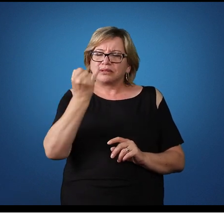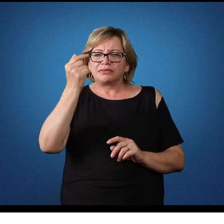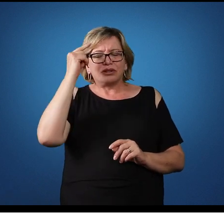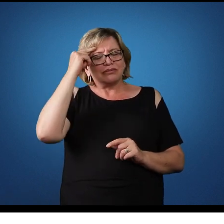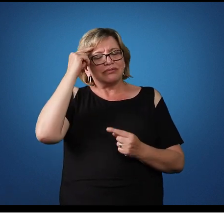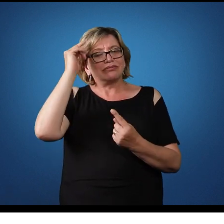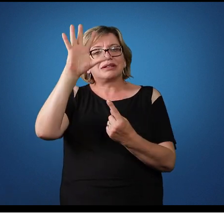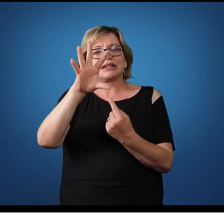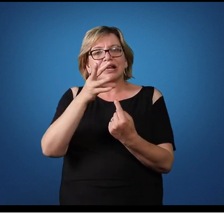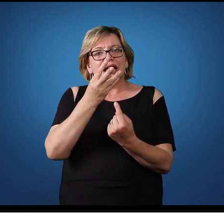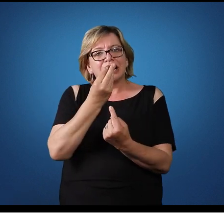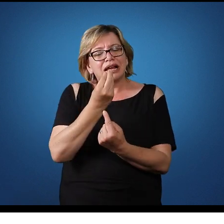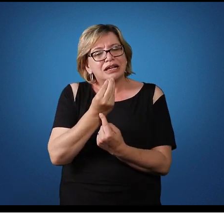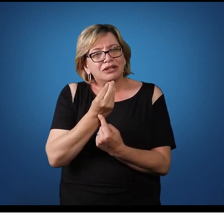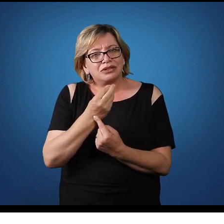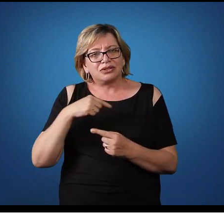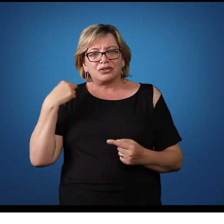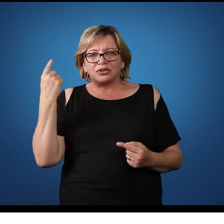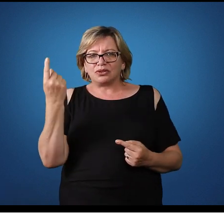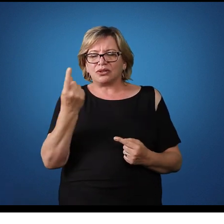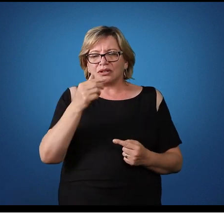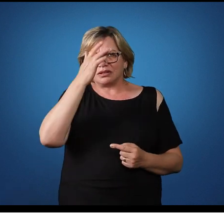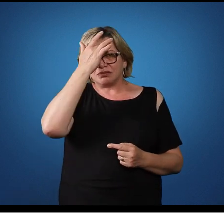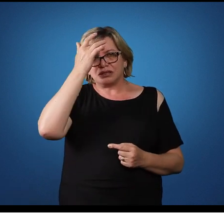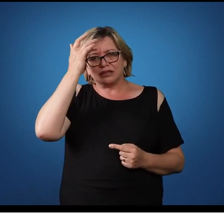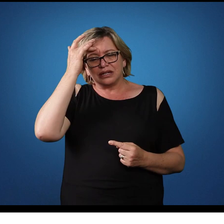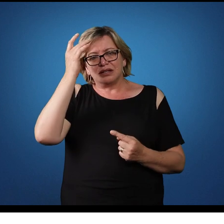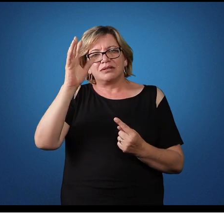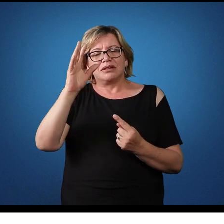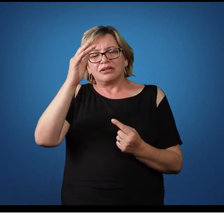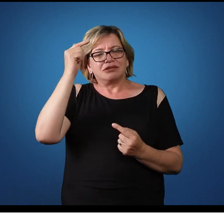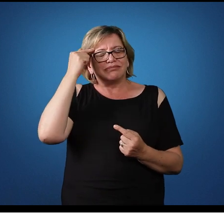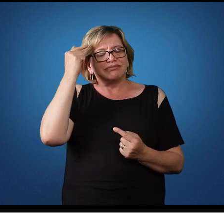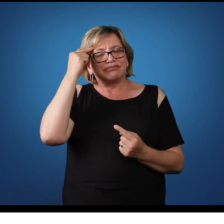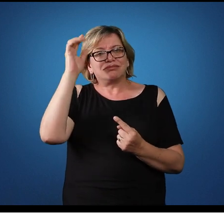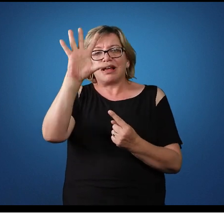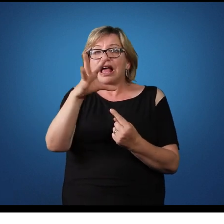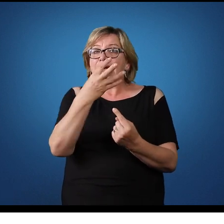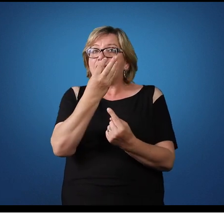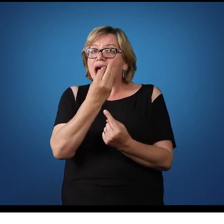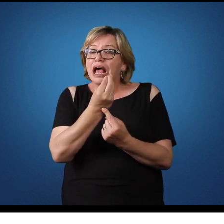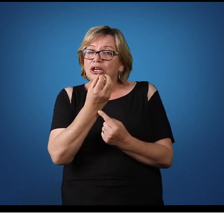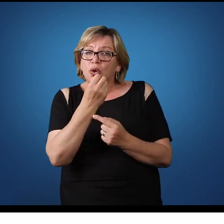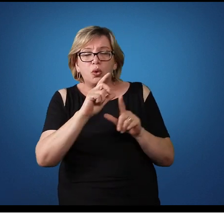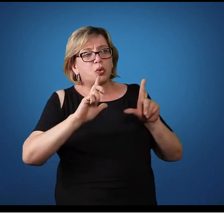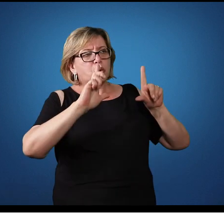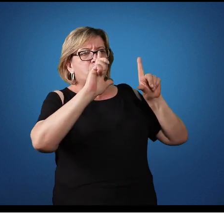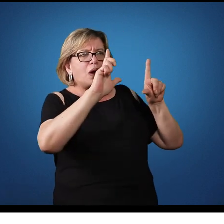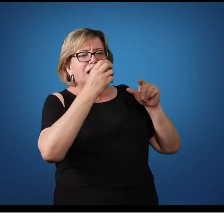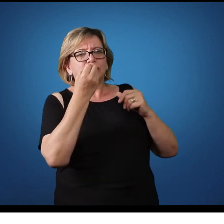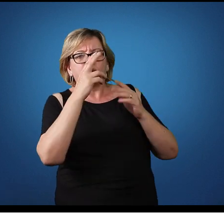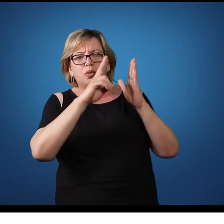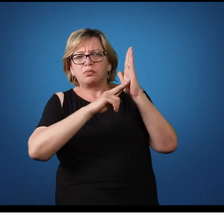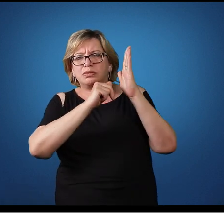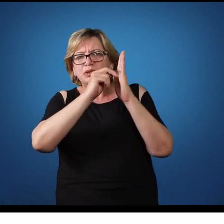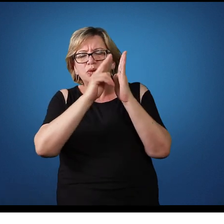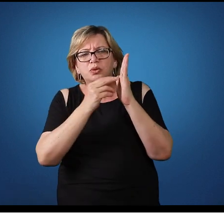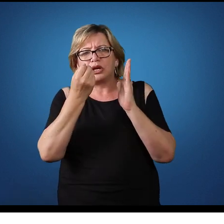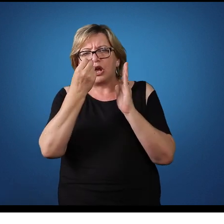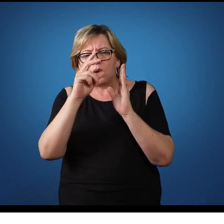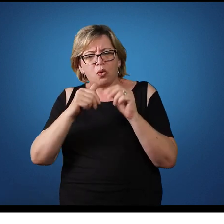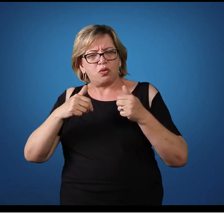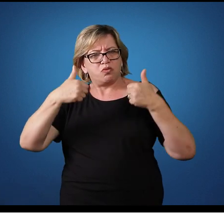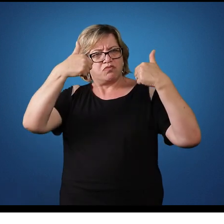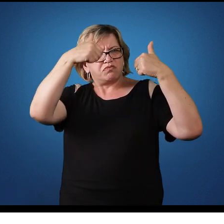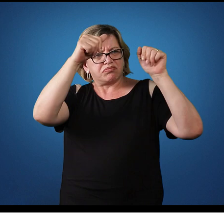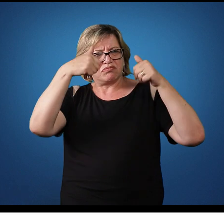em artes diferentes, ou quando a gente pensa em exemplares diferentes de uma mesma arte, como quadros, ou pinturas, ou